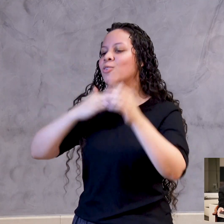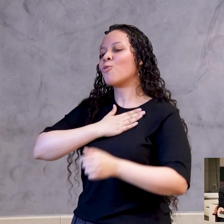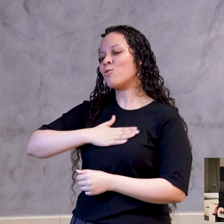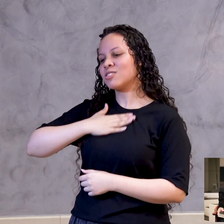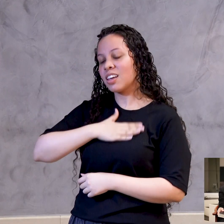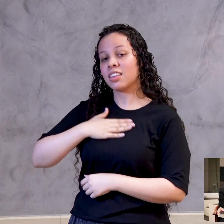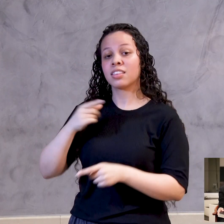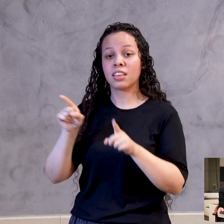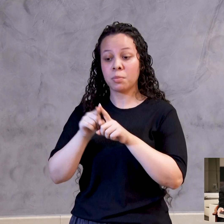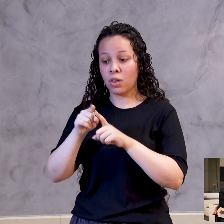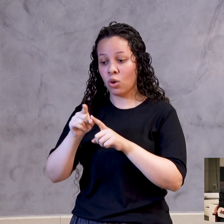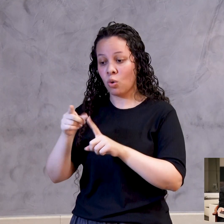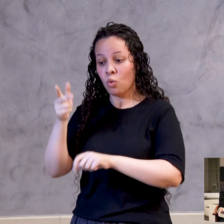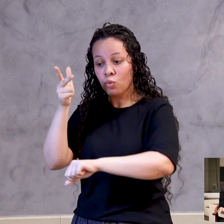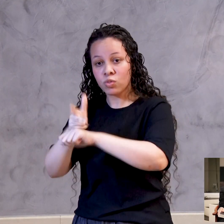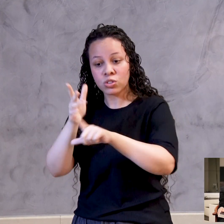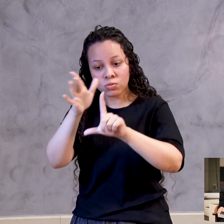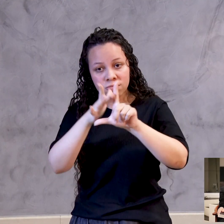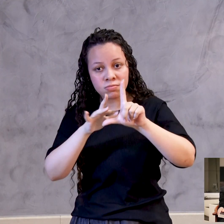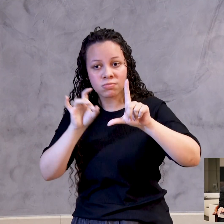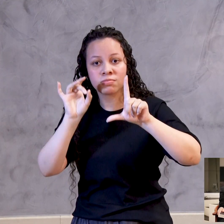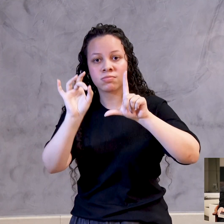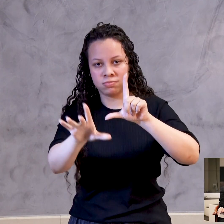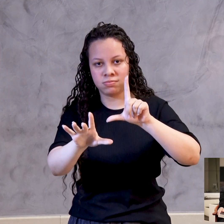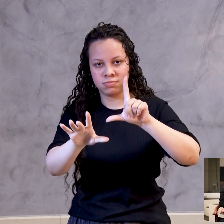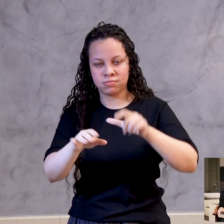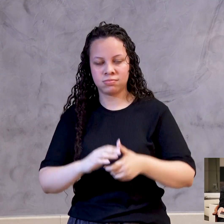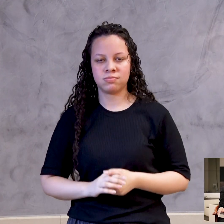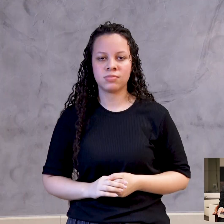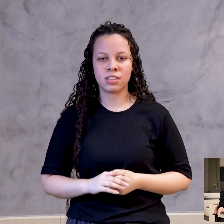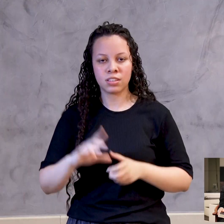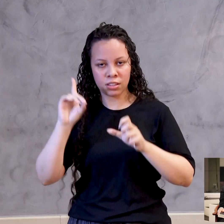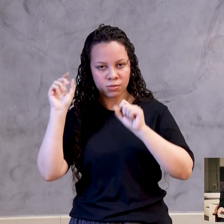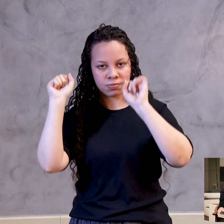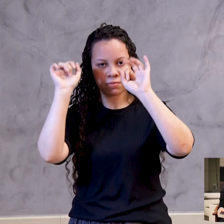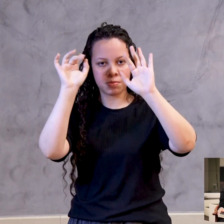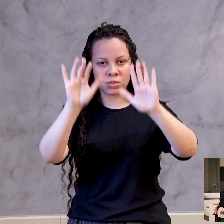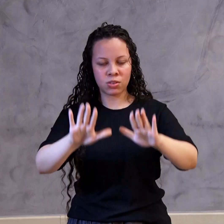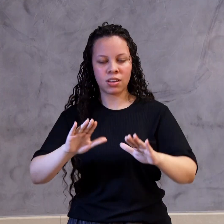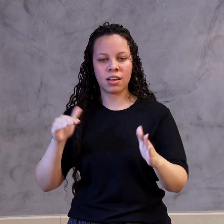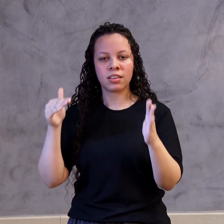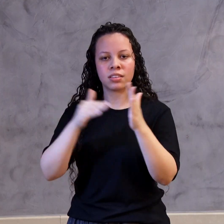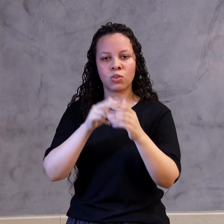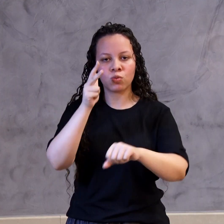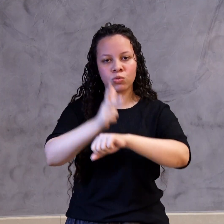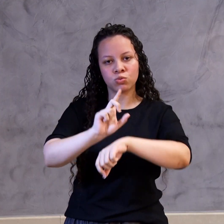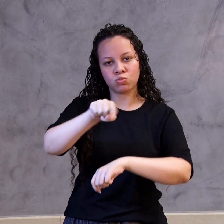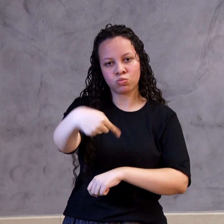com um irmão, com alguém que precisa dessa palavra. Deus abençoe, até nosso próximo vídeo.